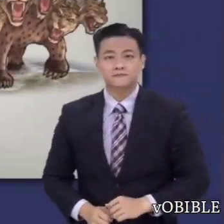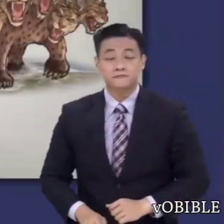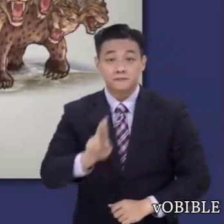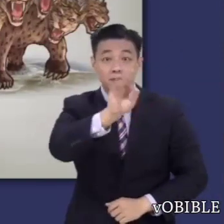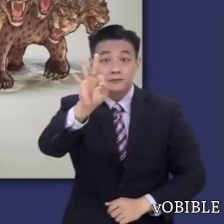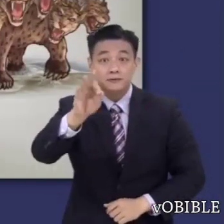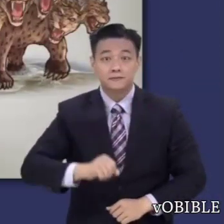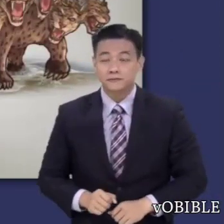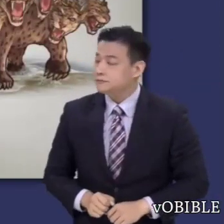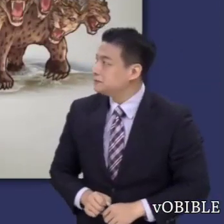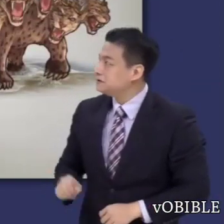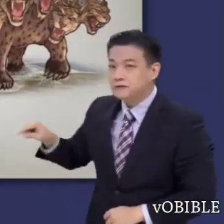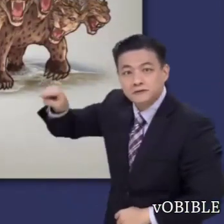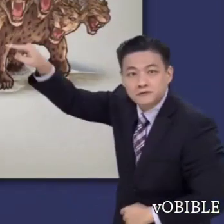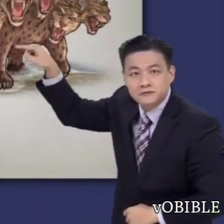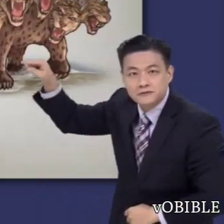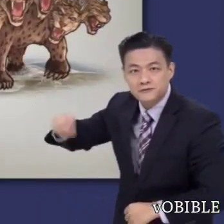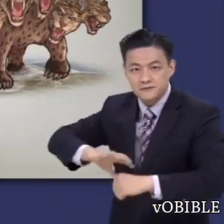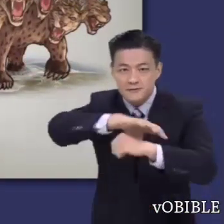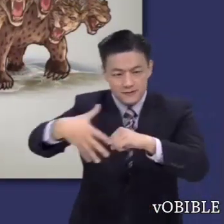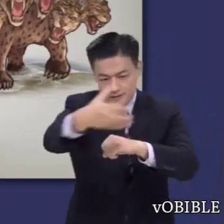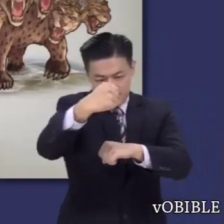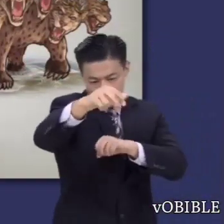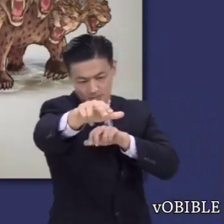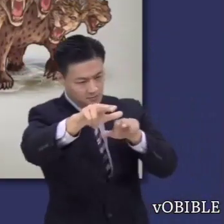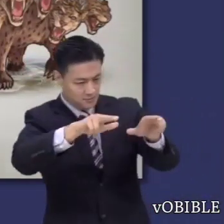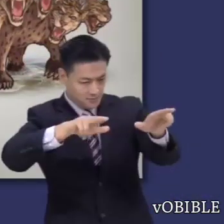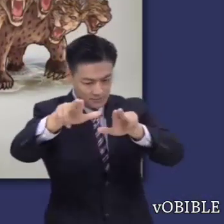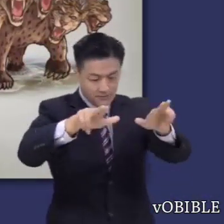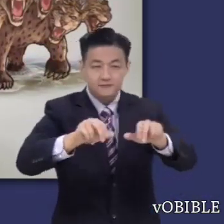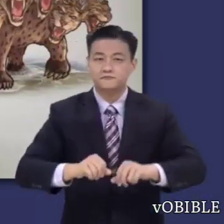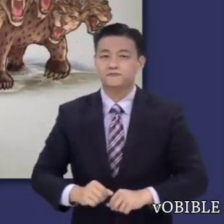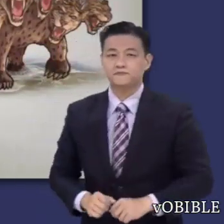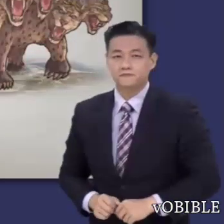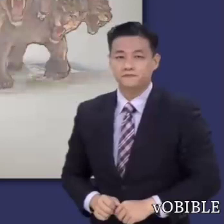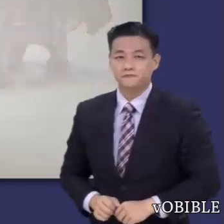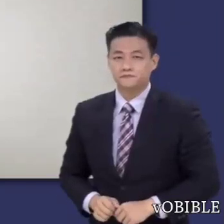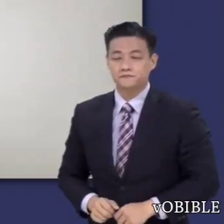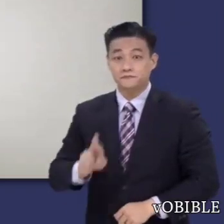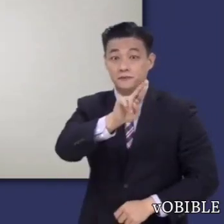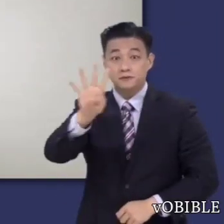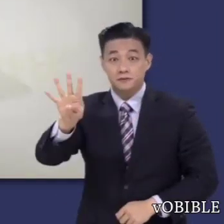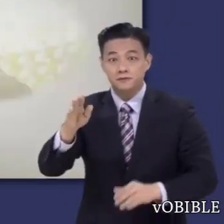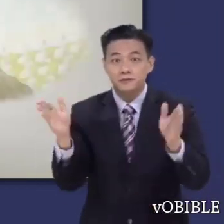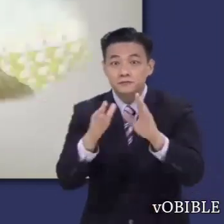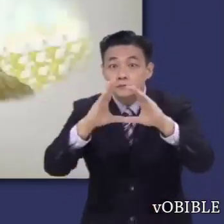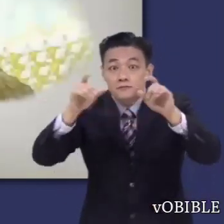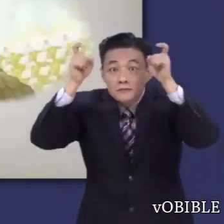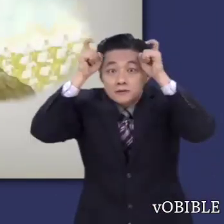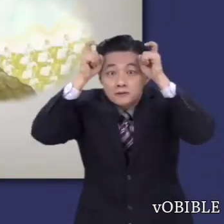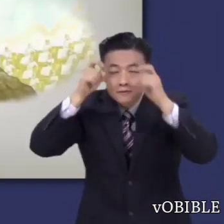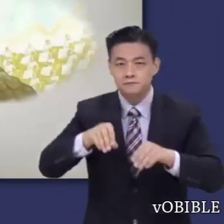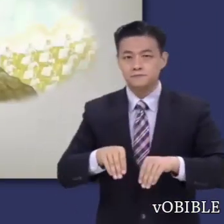章，约翰看到可怕的野兽掌管所有国族。第十四章谈及